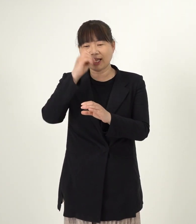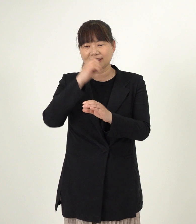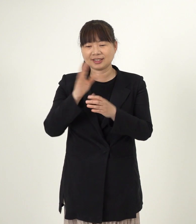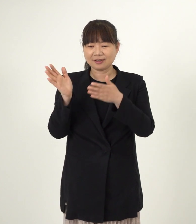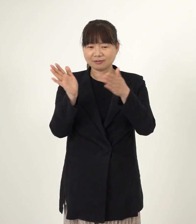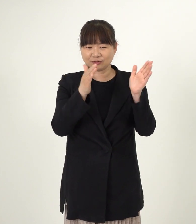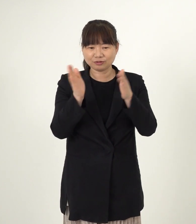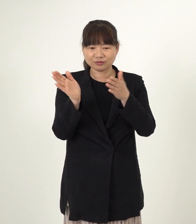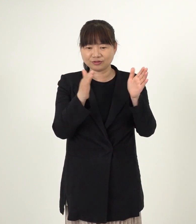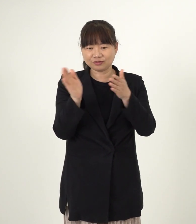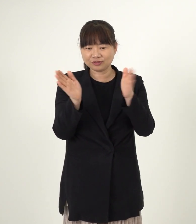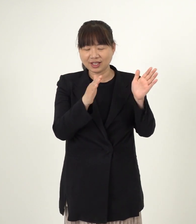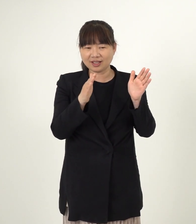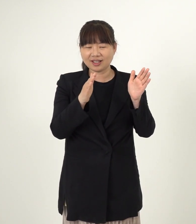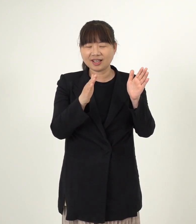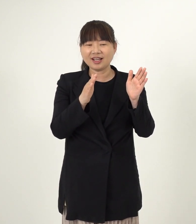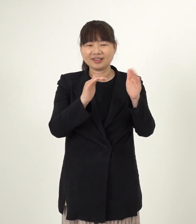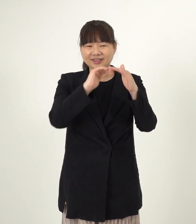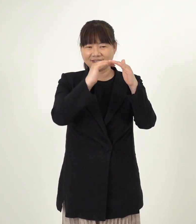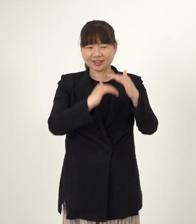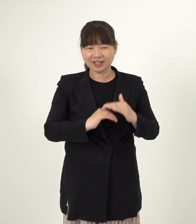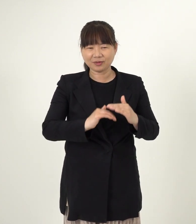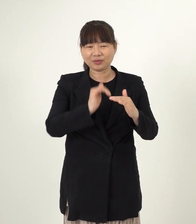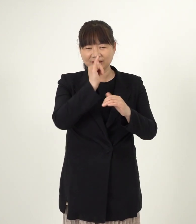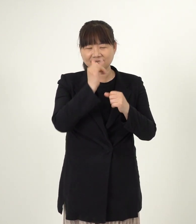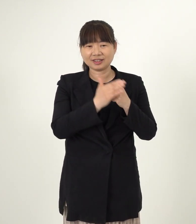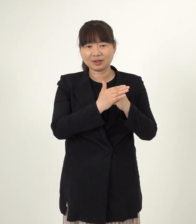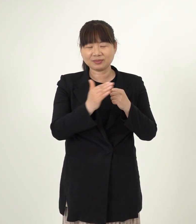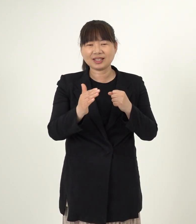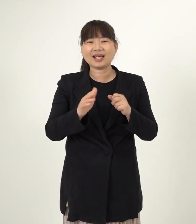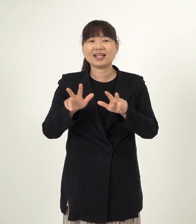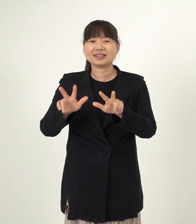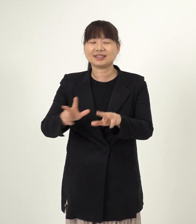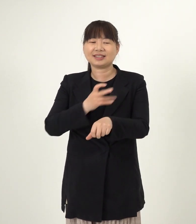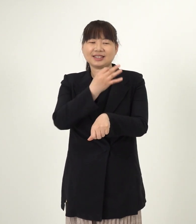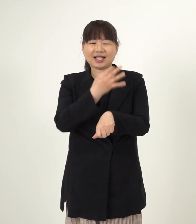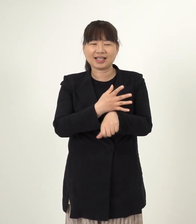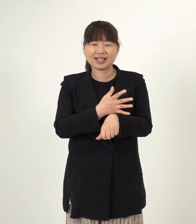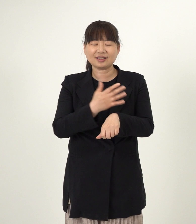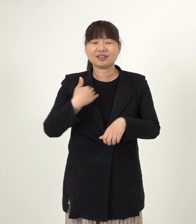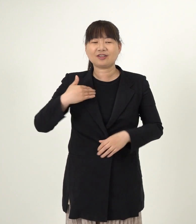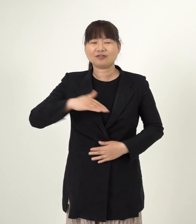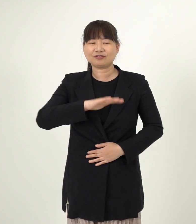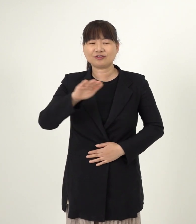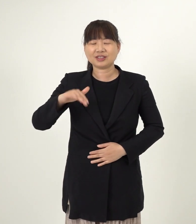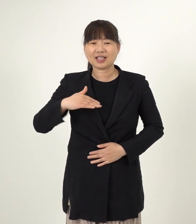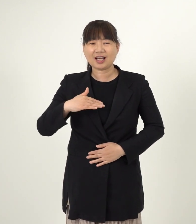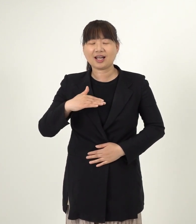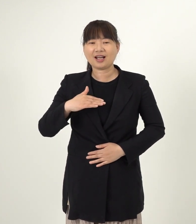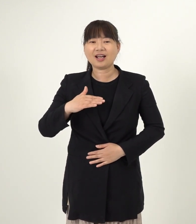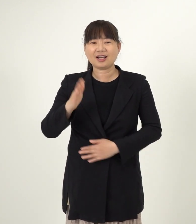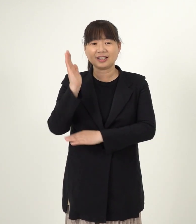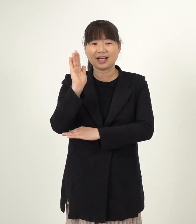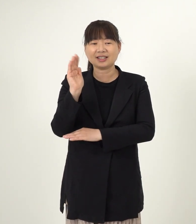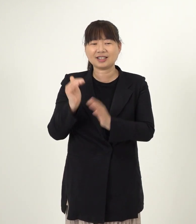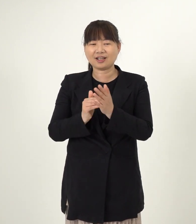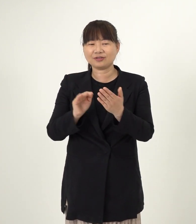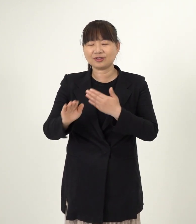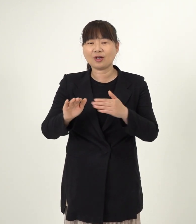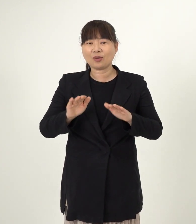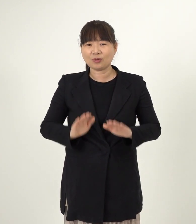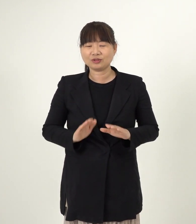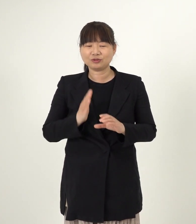장면이 있습니다. 그 부분을 간략하게 우리가 좀 다루고 오늘